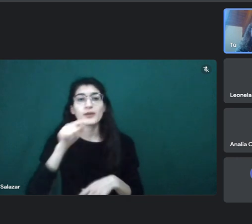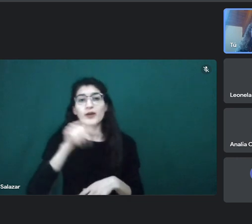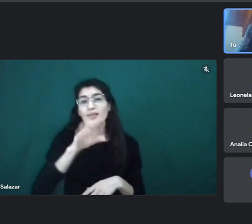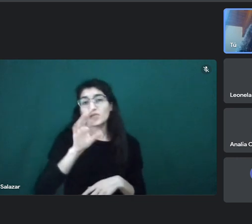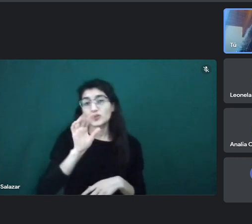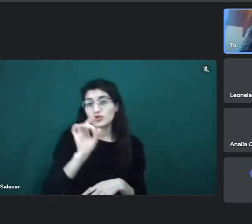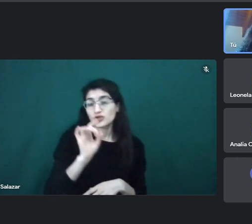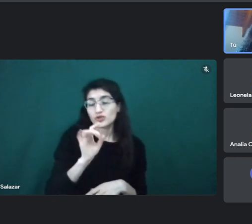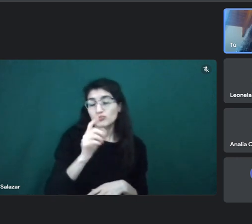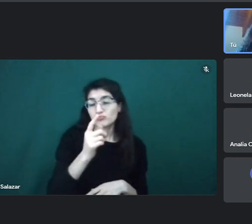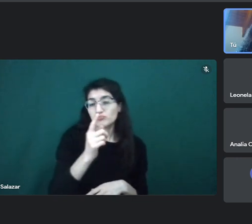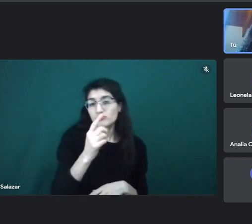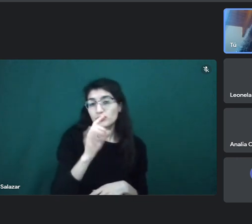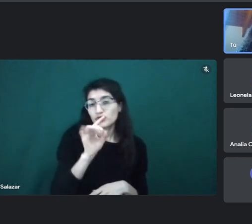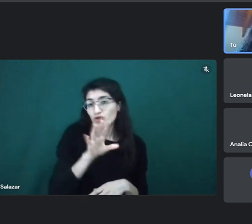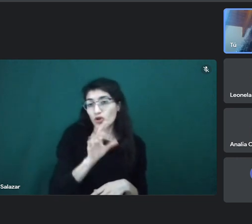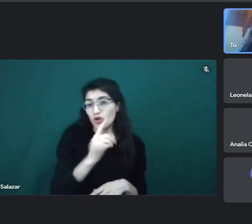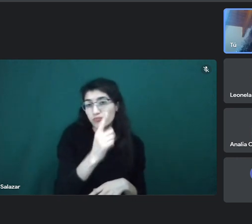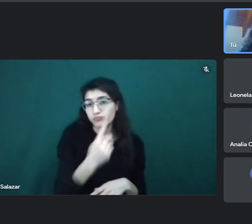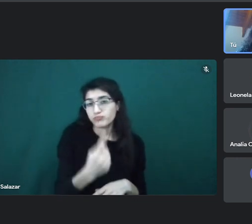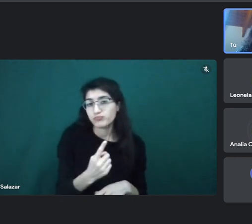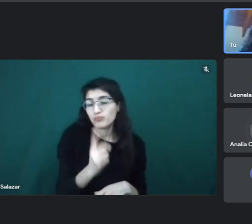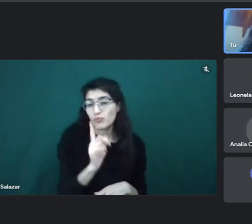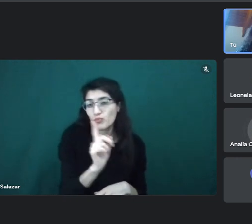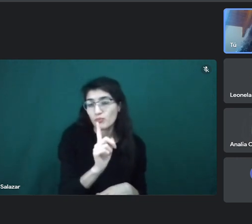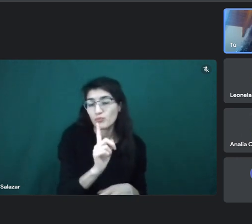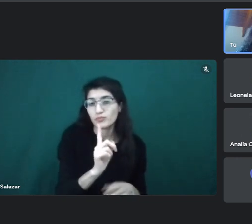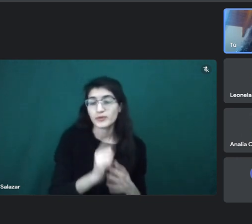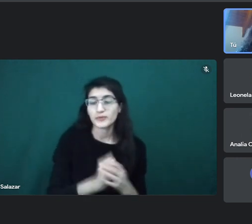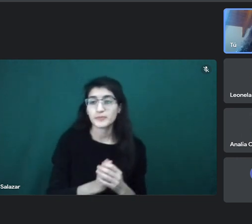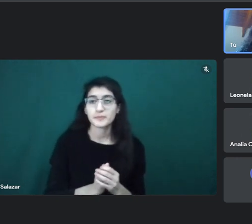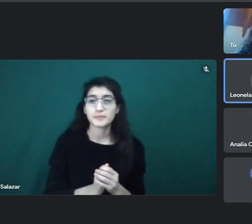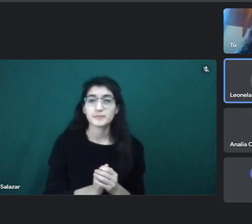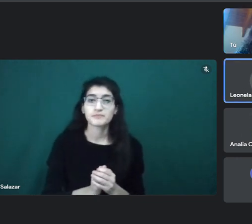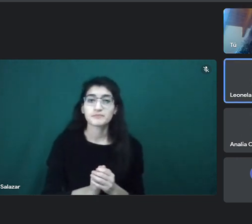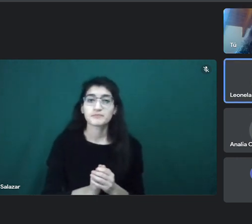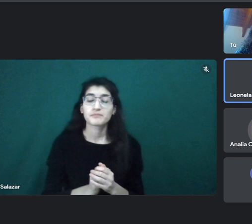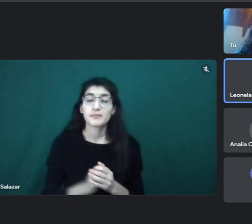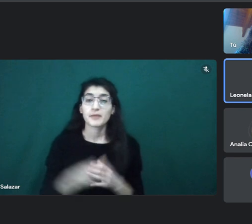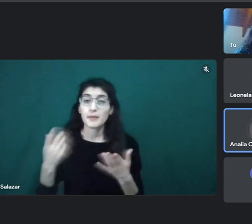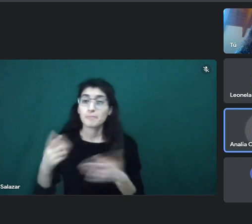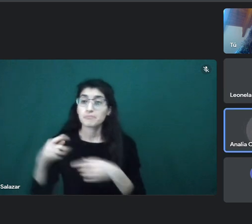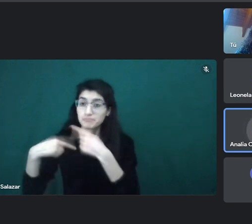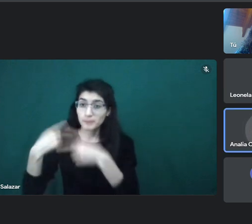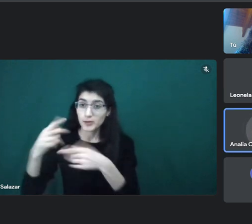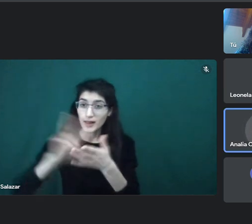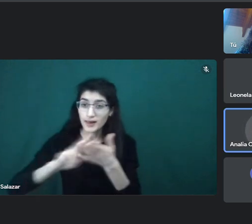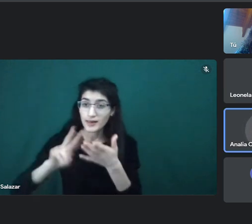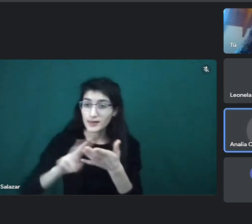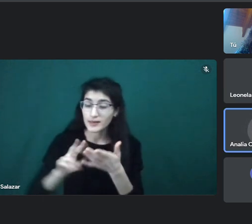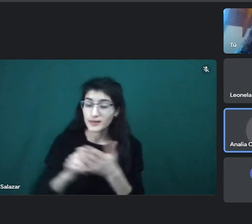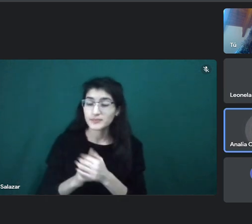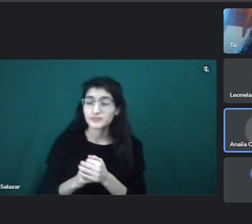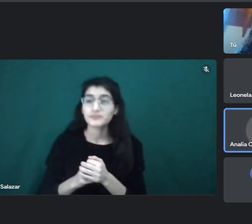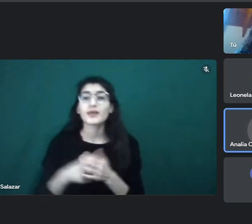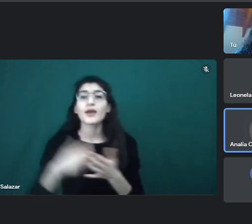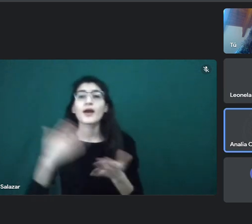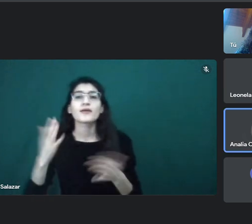bien. ¿Seguís leyendo, Lorena? Sí, sí. Ah, no, que a mí the